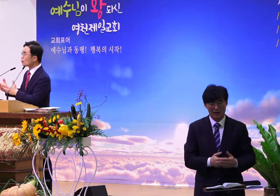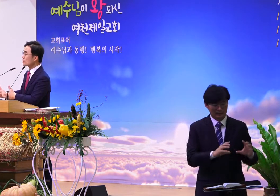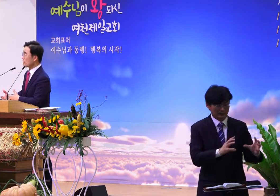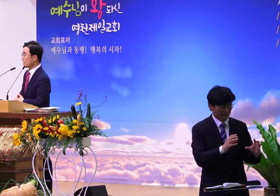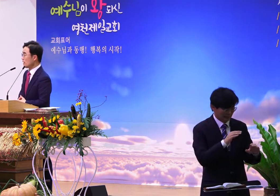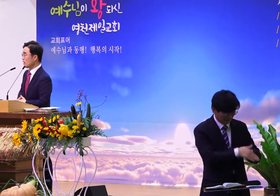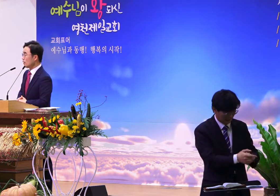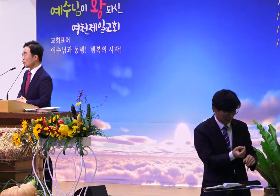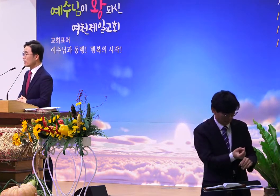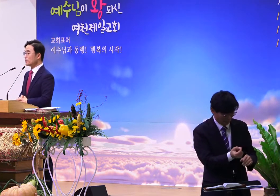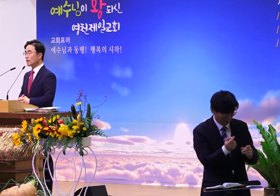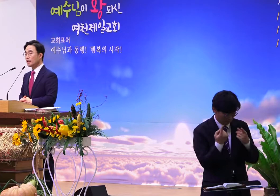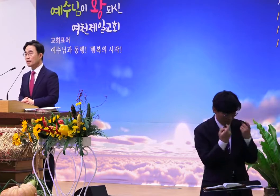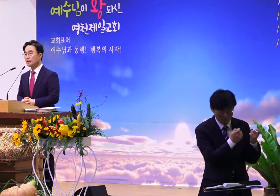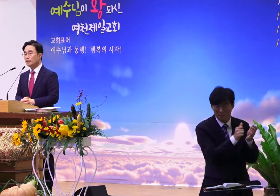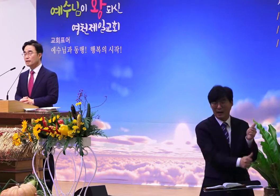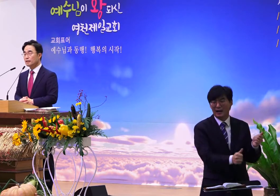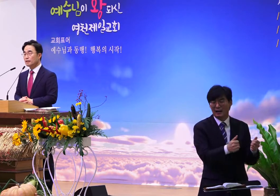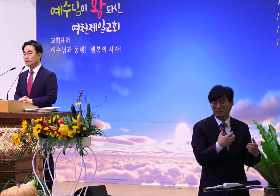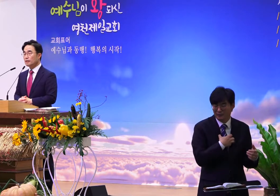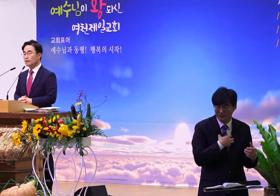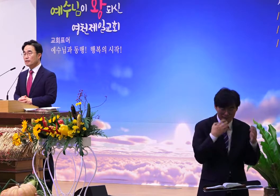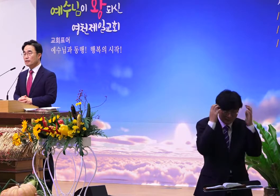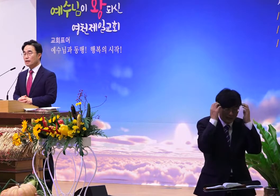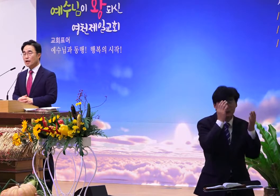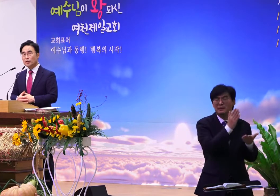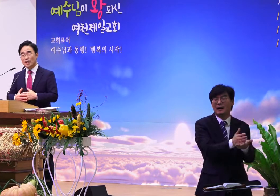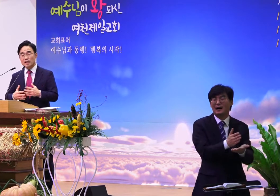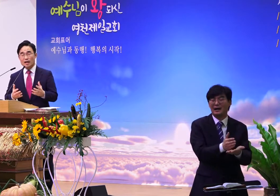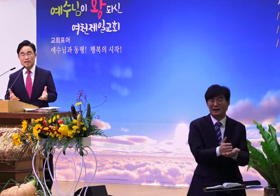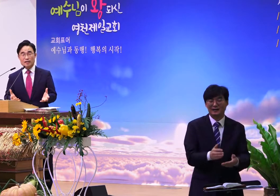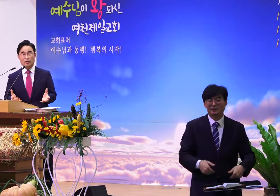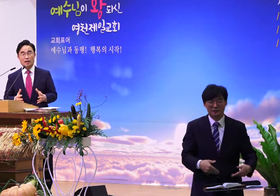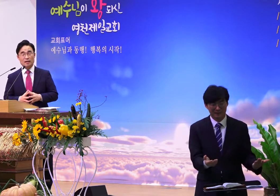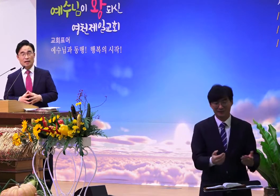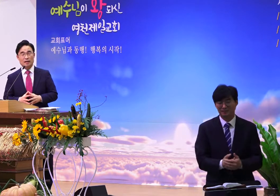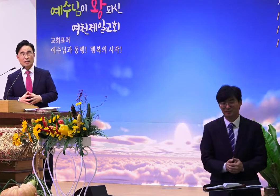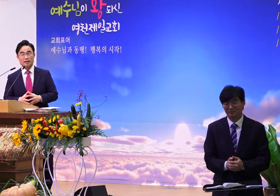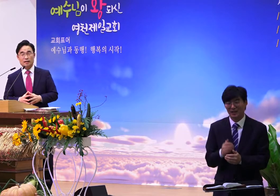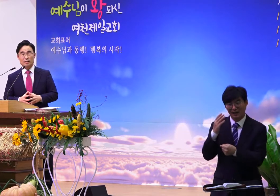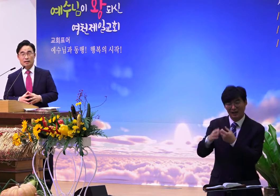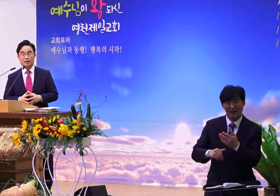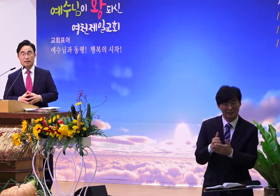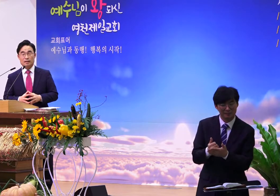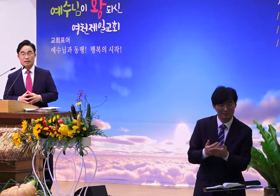하나님을 삐뚤어지게 보게 됩니다. 하나님은 날 사랑하지 않는 것 같아.